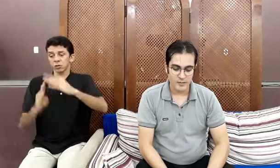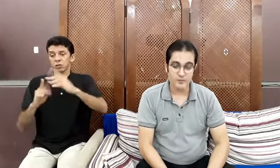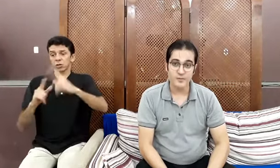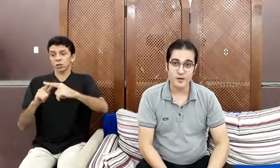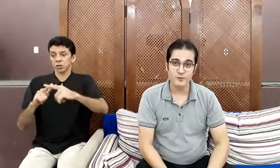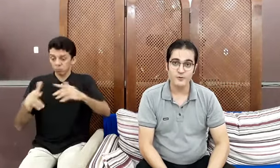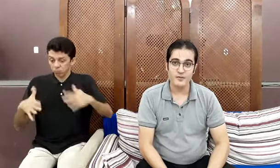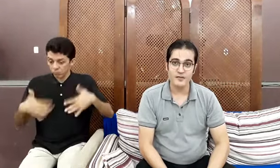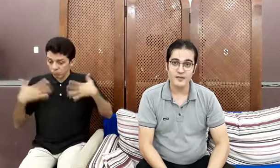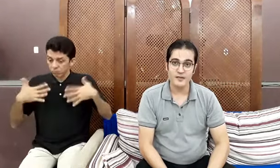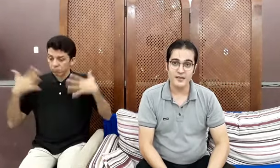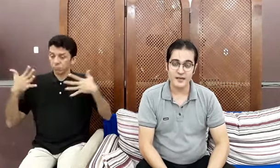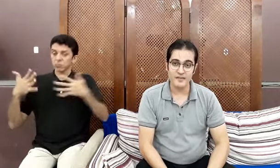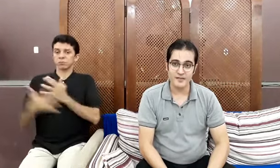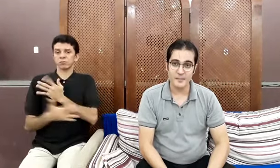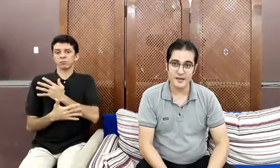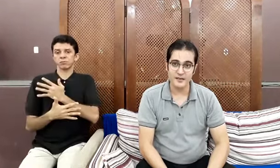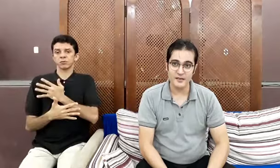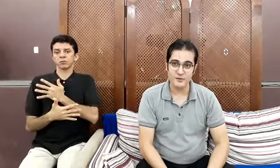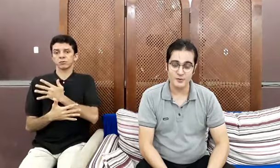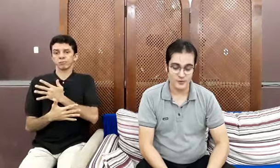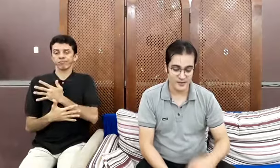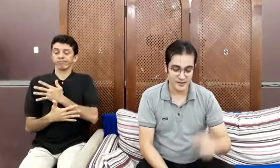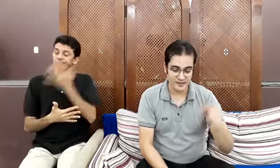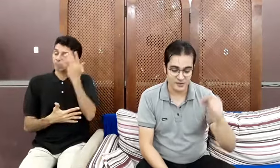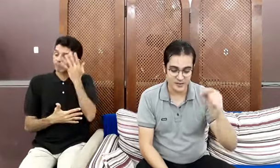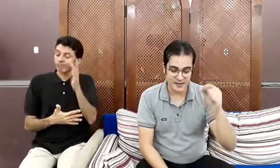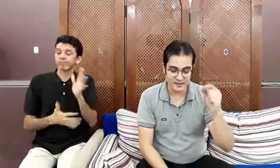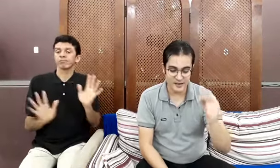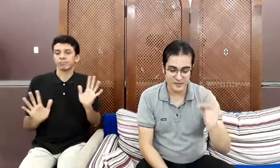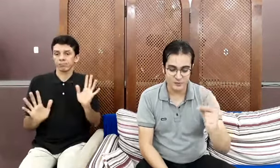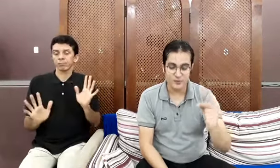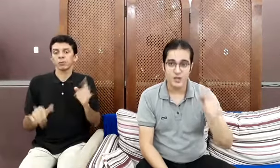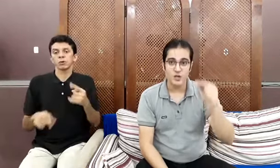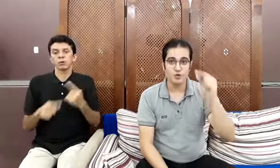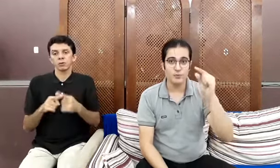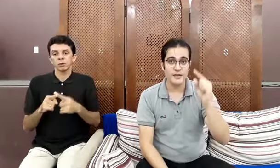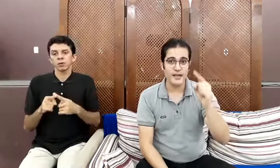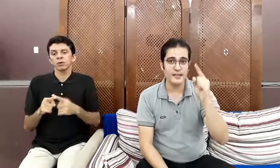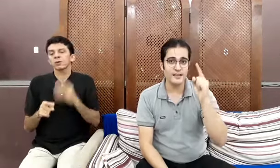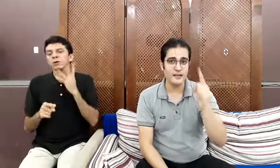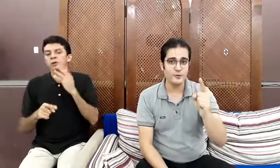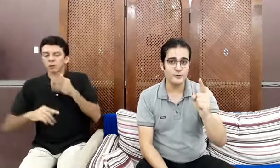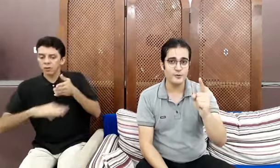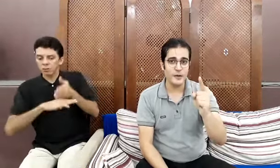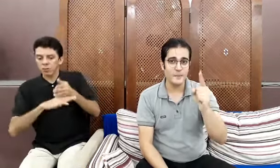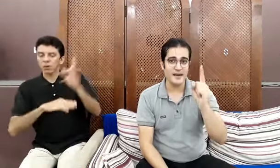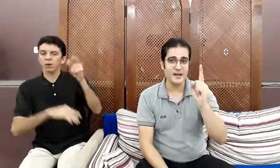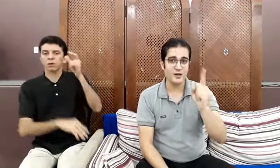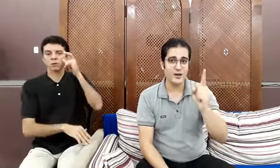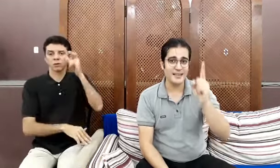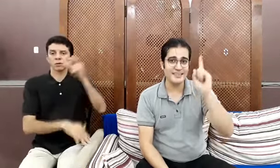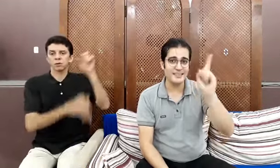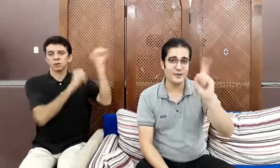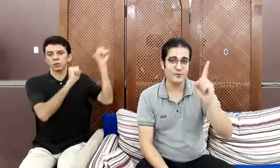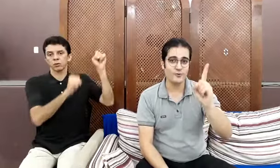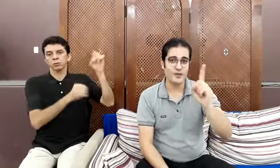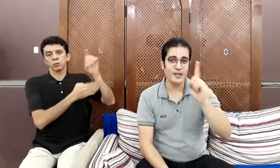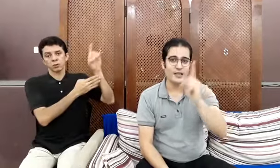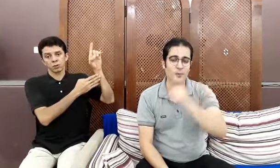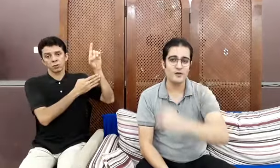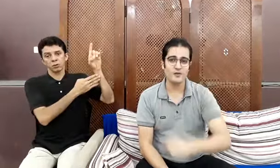Porque, meus irmãos, quem vai fazer parte disso são aqueles que estão interessados no poder de Deus, para a glória de